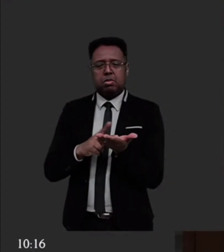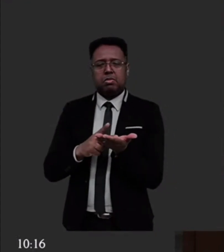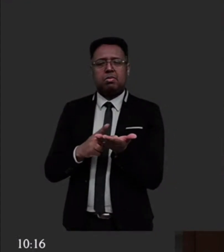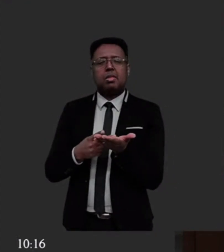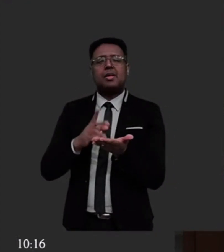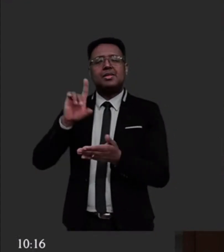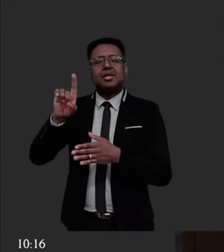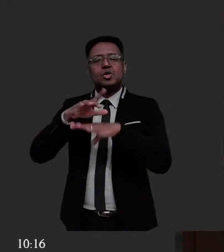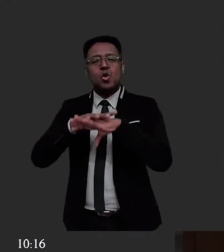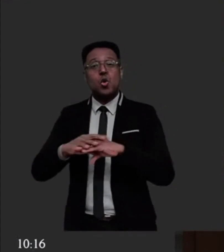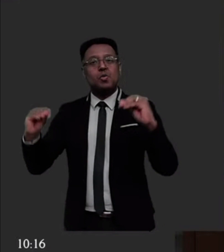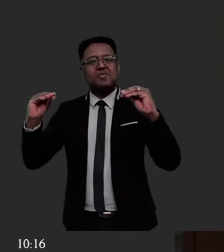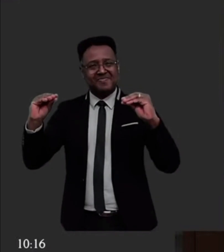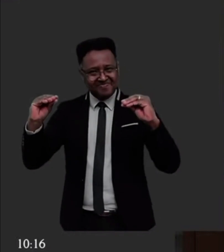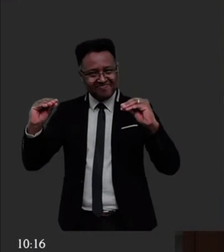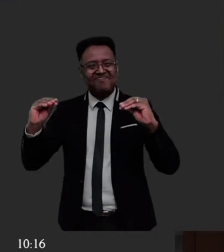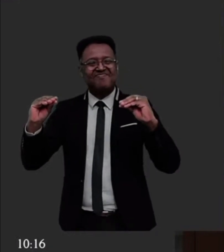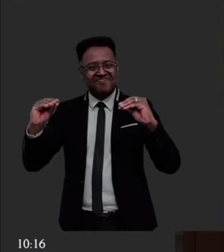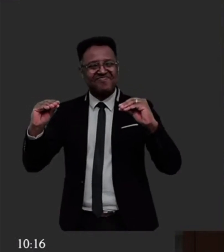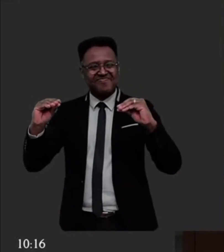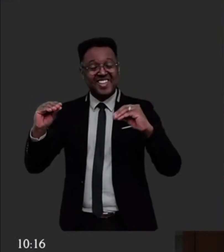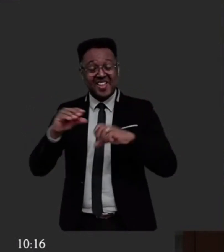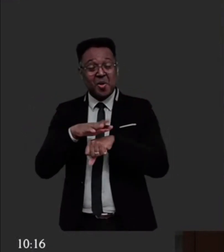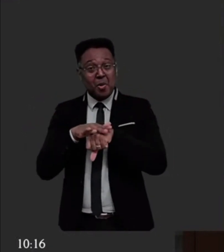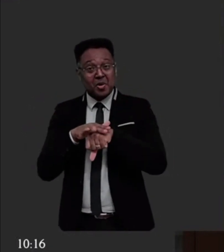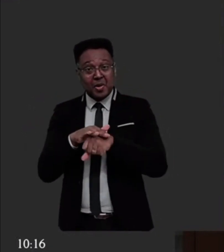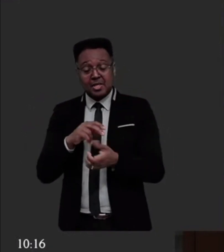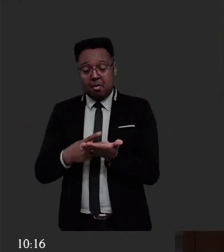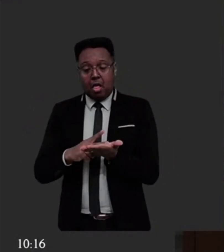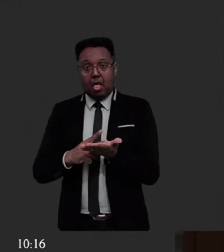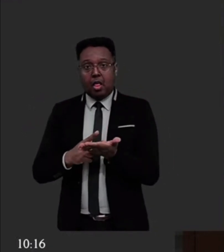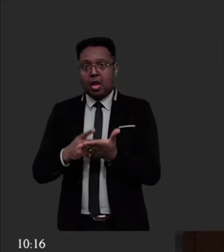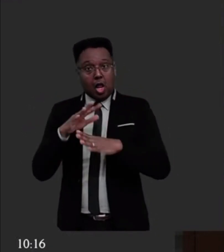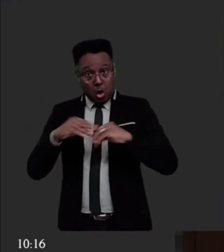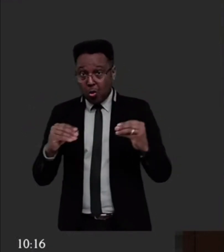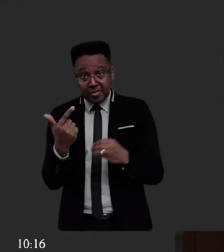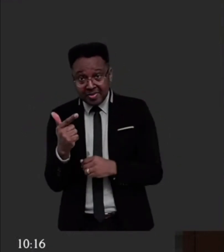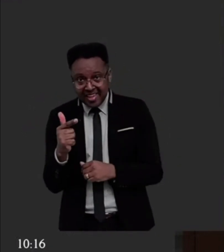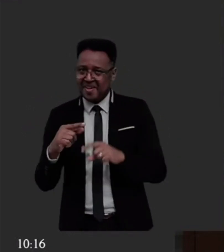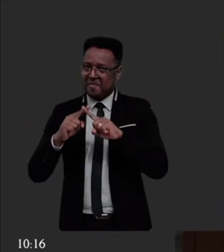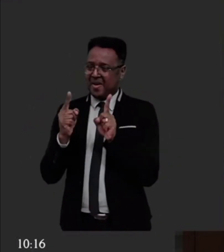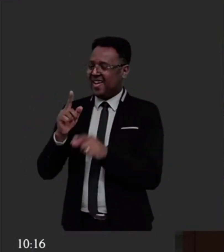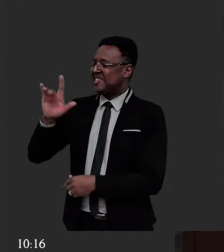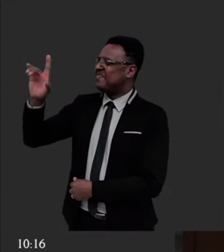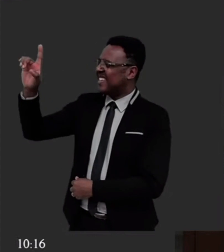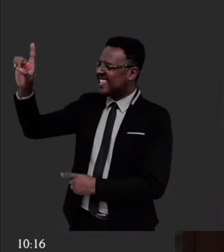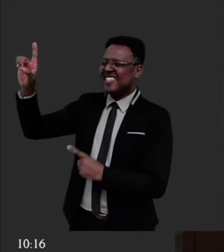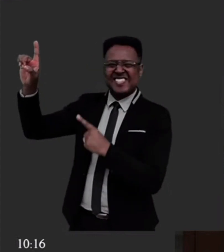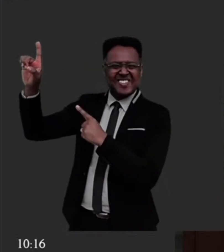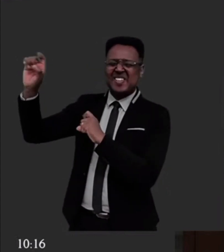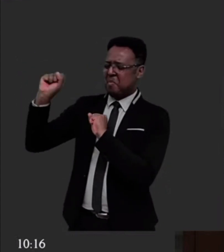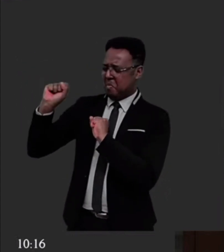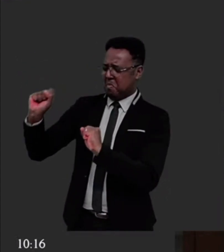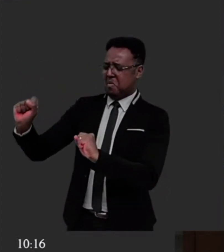epilepsia, uma doença praticamente incurável, irmãos. Mas para Deus não existe dificuldade